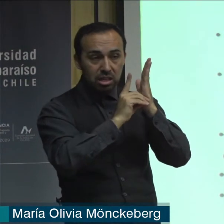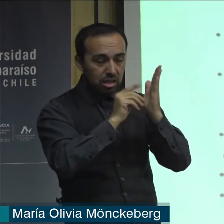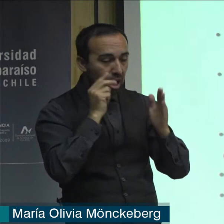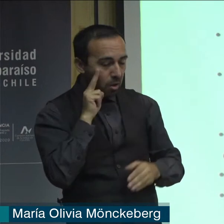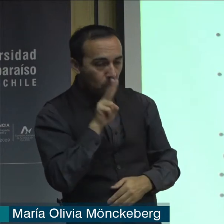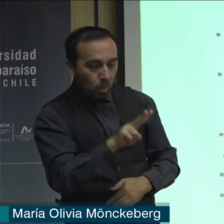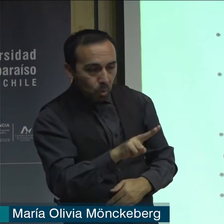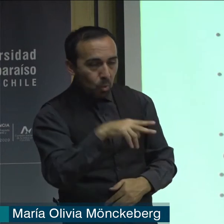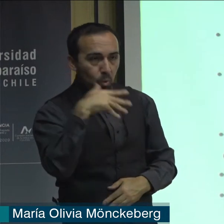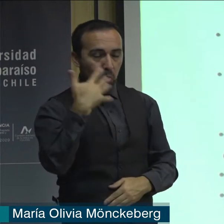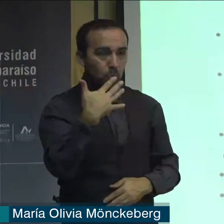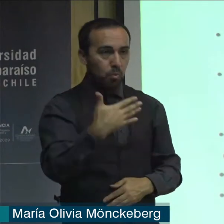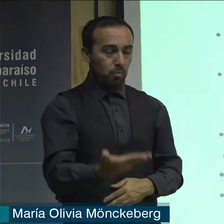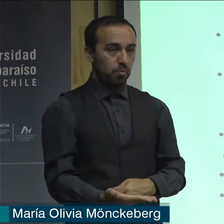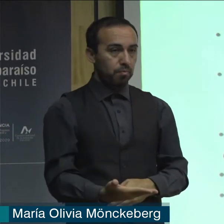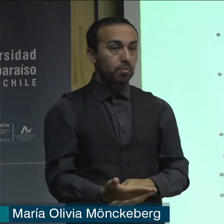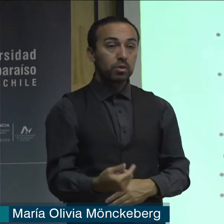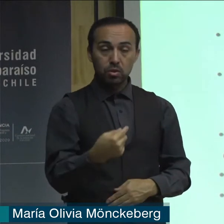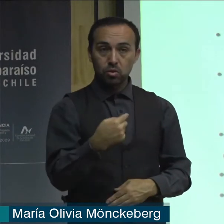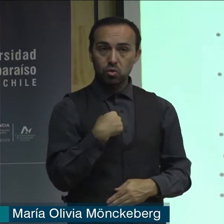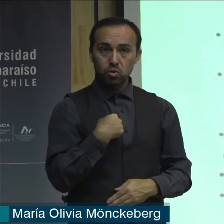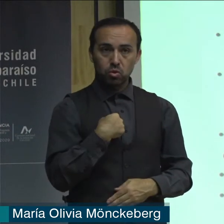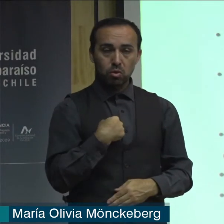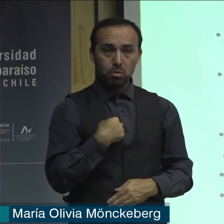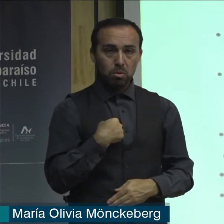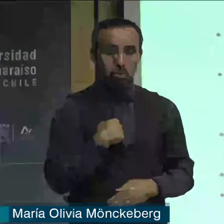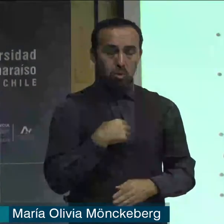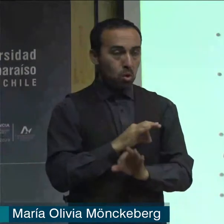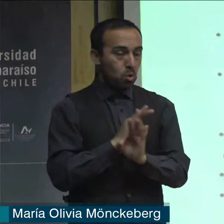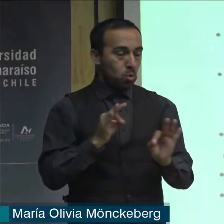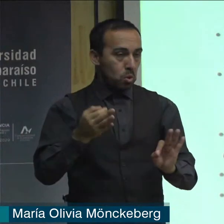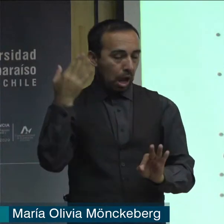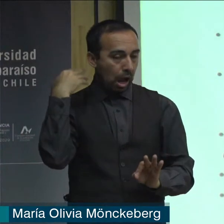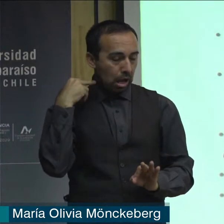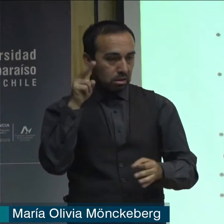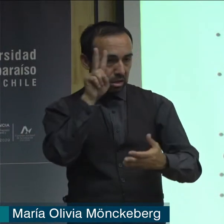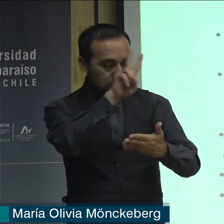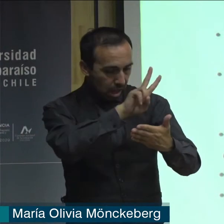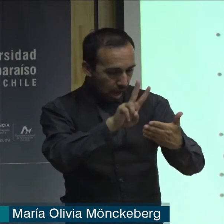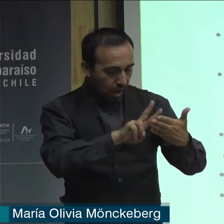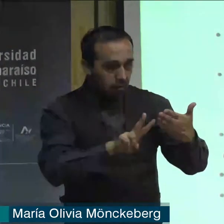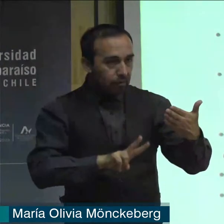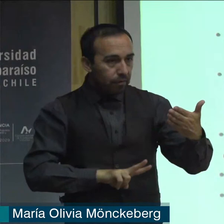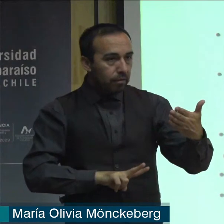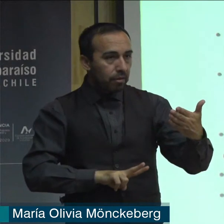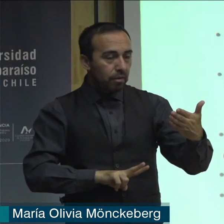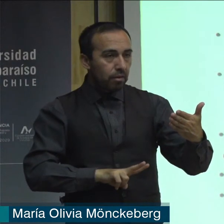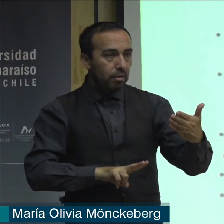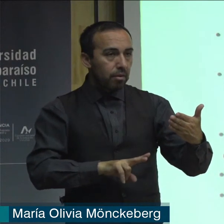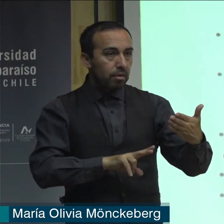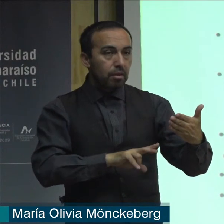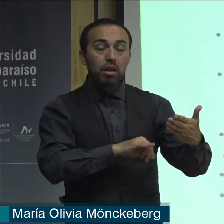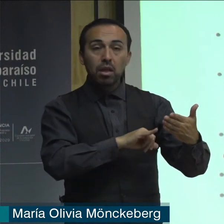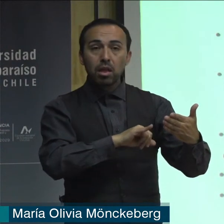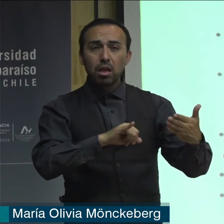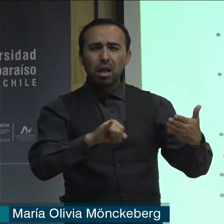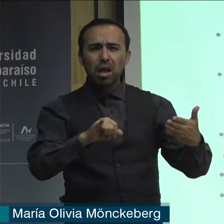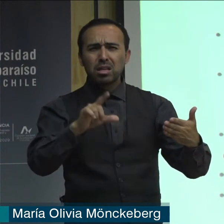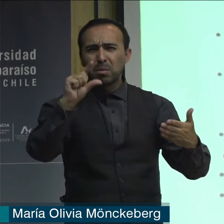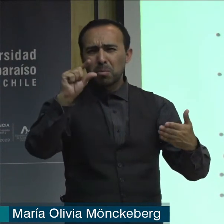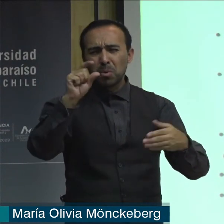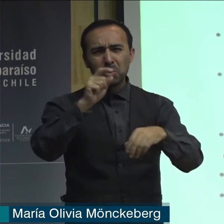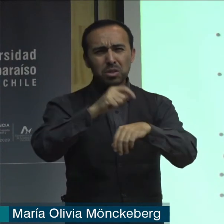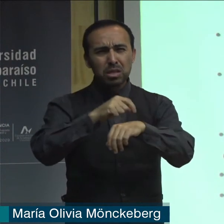yo misma no los había leído antes son cuestiones que fueron abiertas hace relativamente